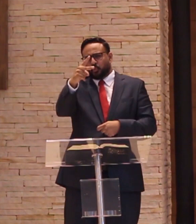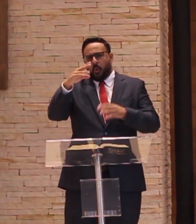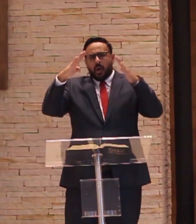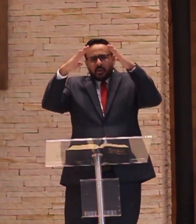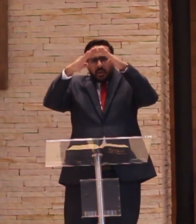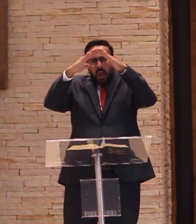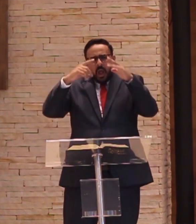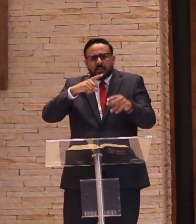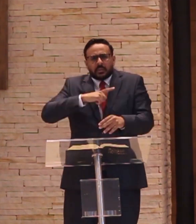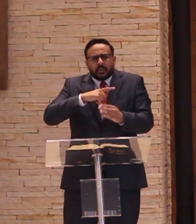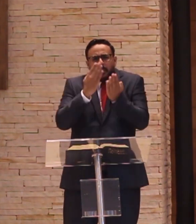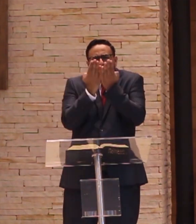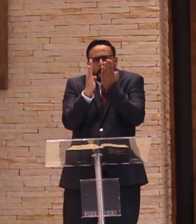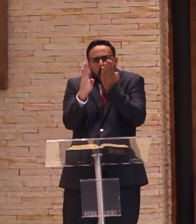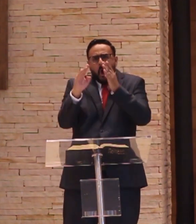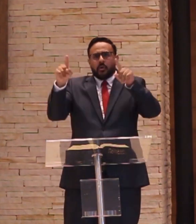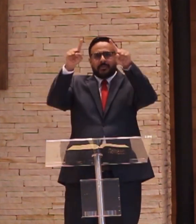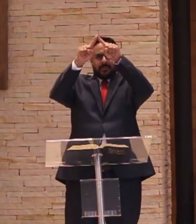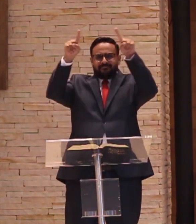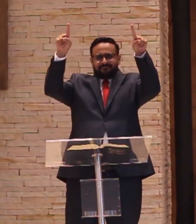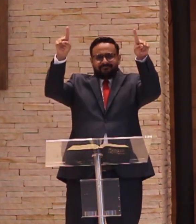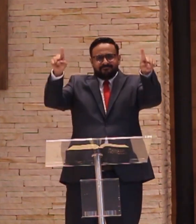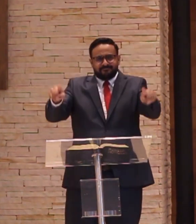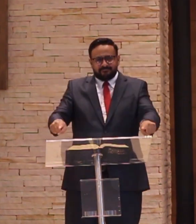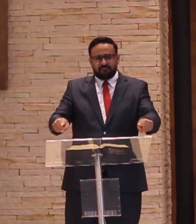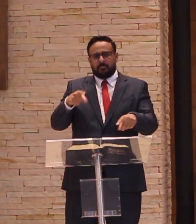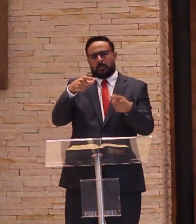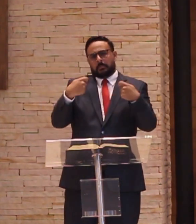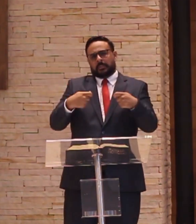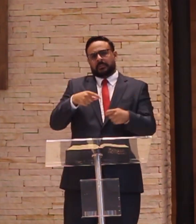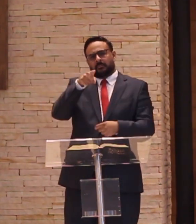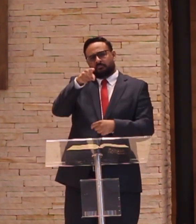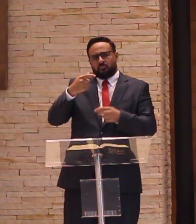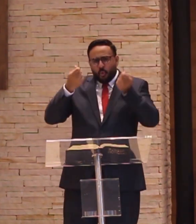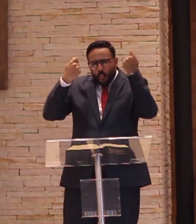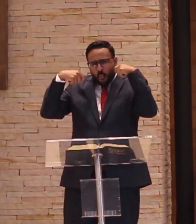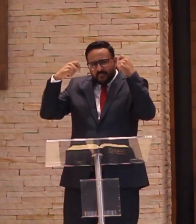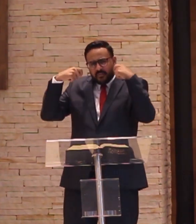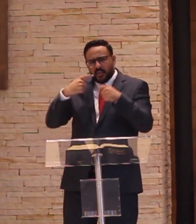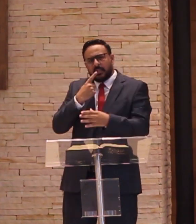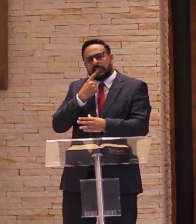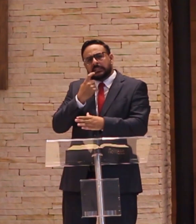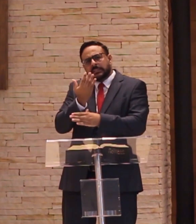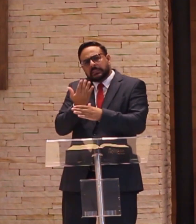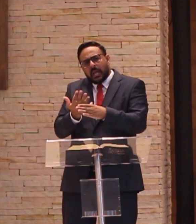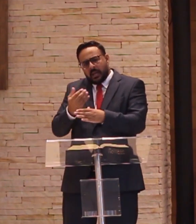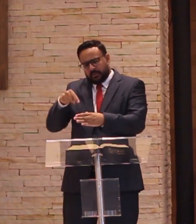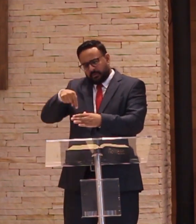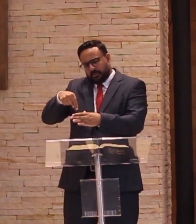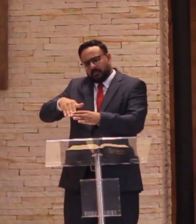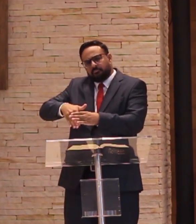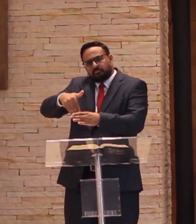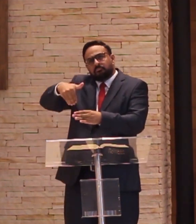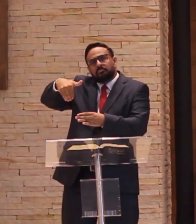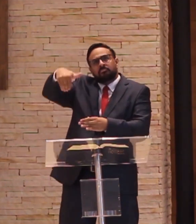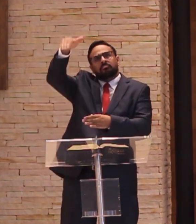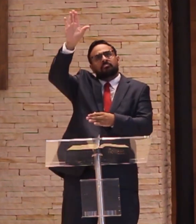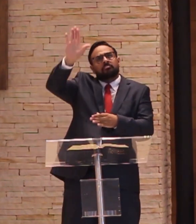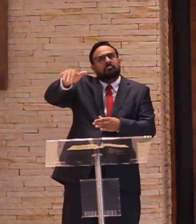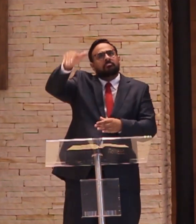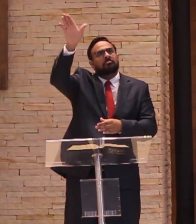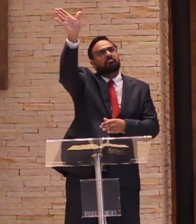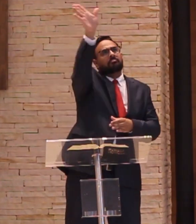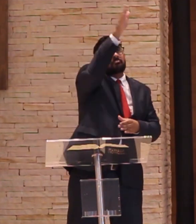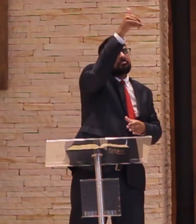anjo do Senhor vai passar, e as casas que tiverem com seus umbrais marcados com o sangue